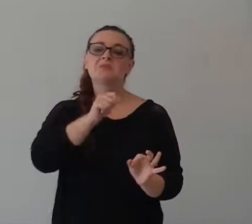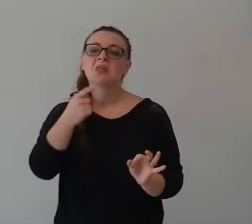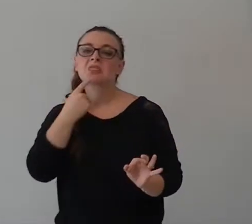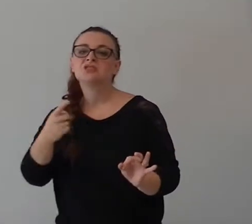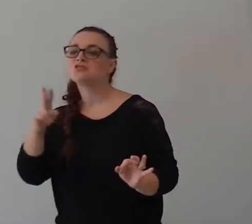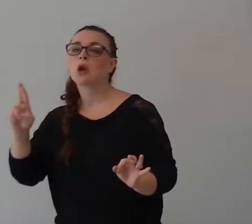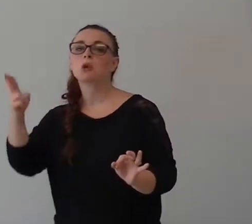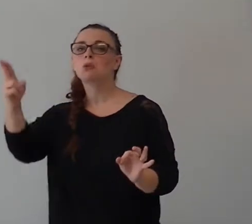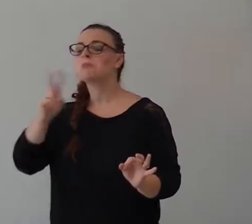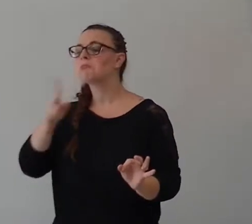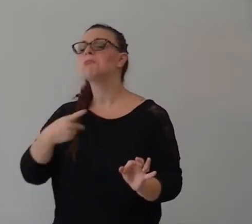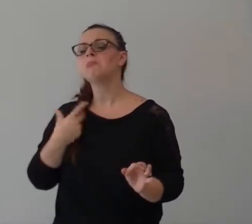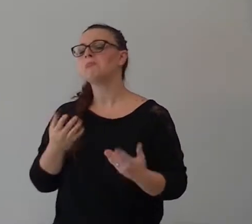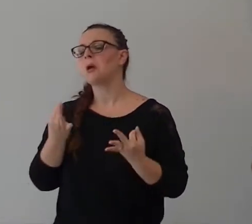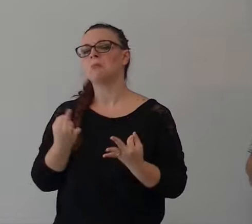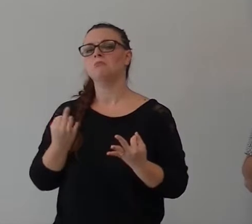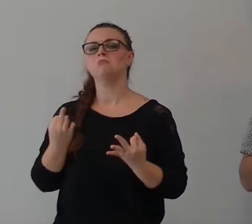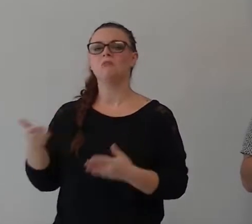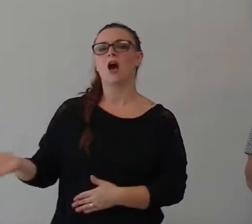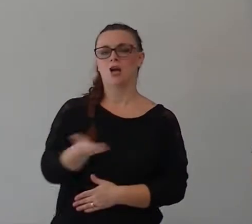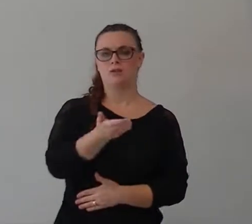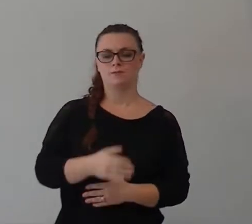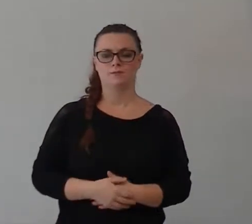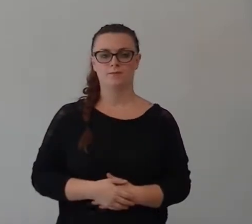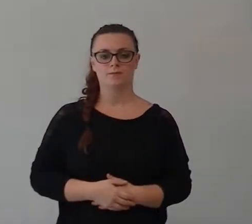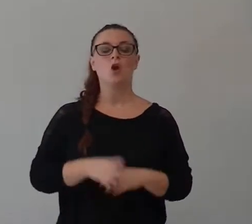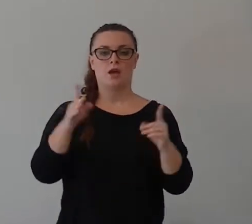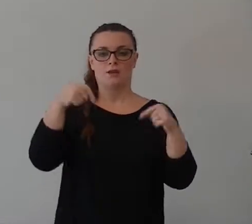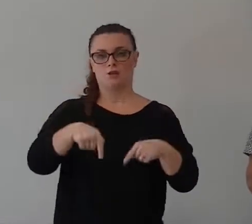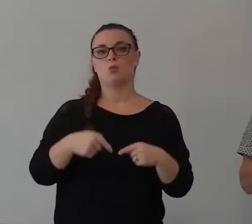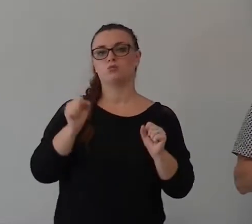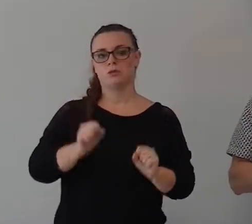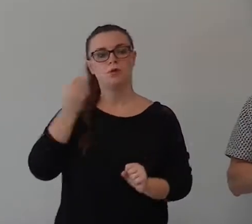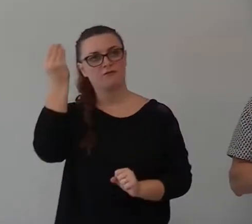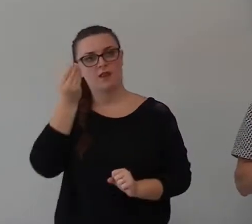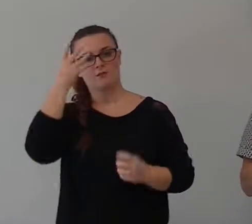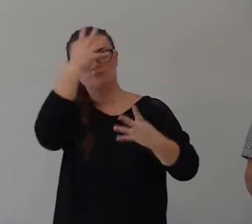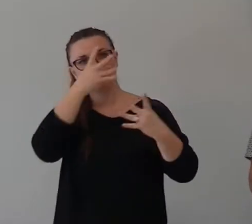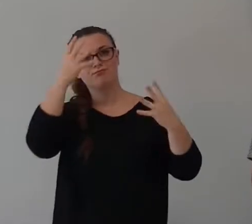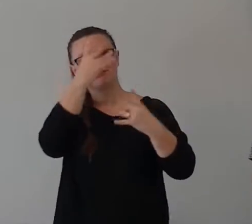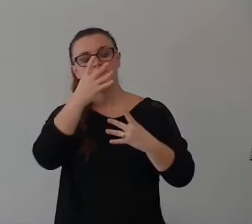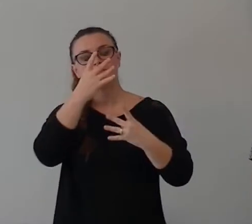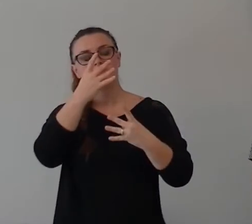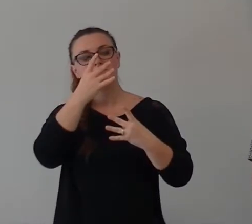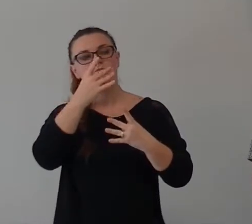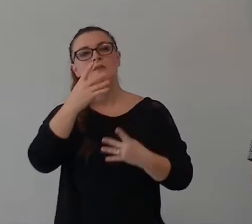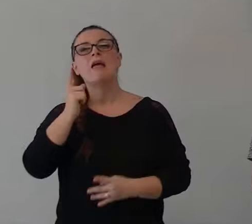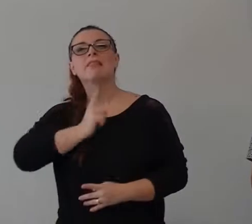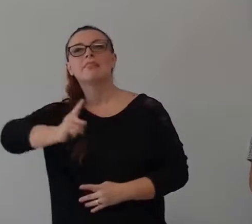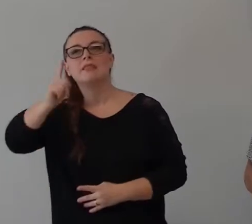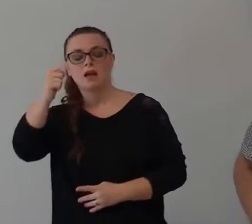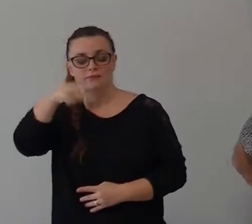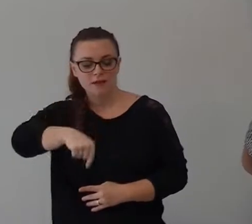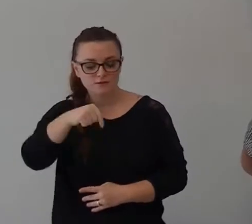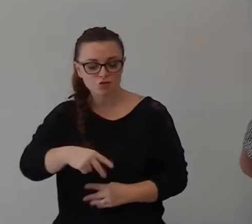fai e parla. Una riflessione per noi: anche se Dio non si sta mostrando direttamente a noi, anche se non vedi